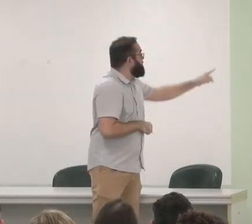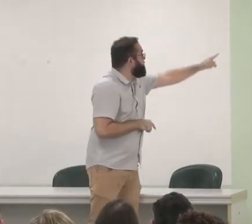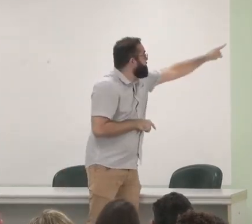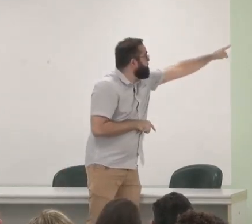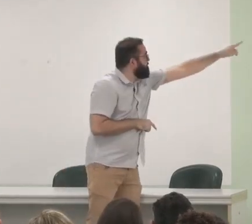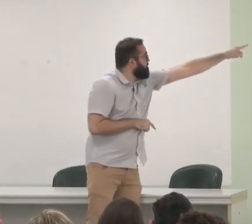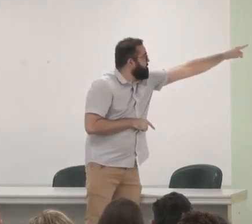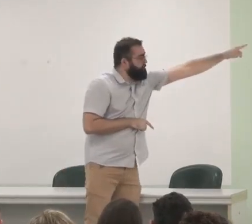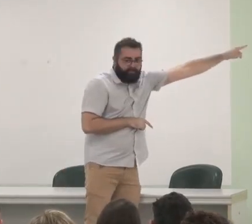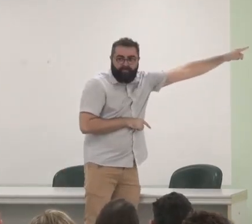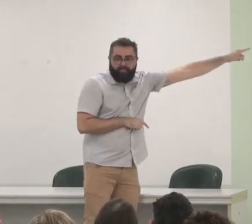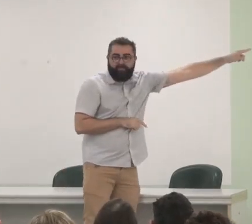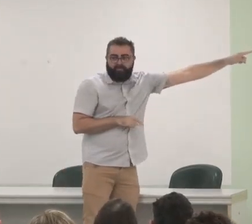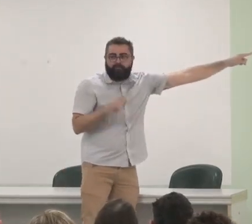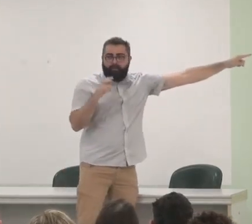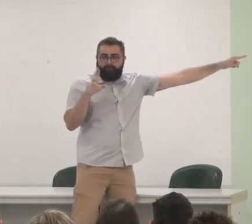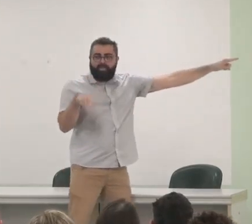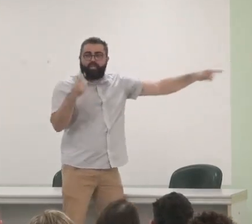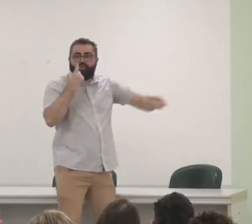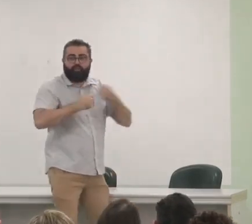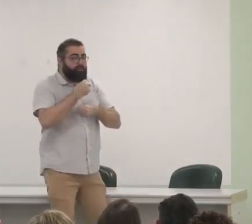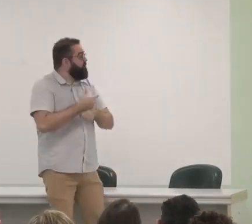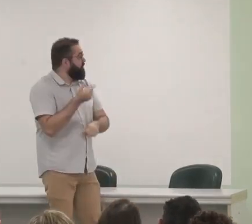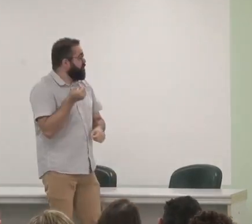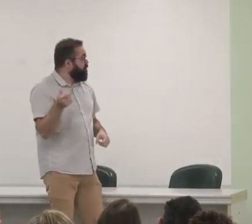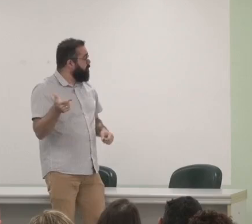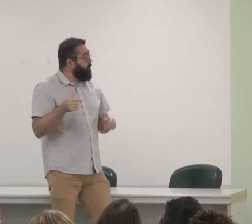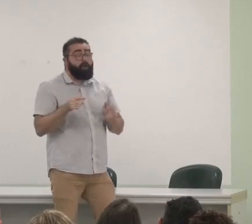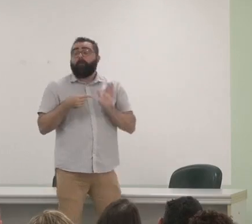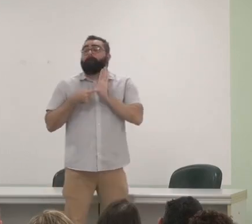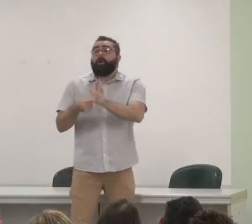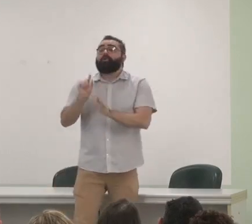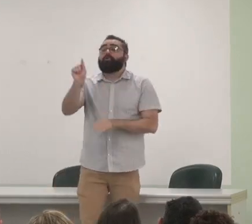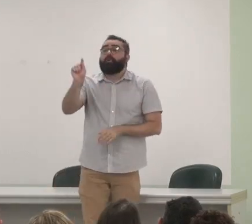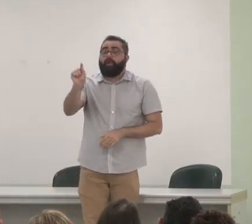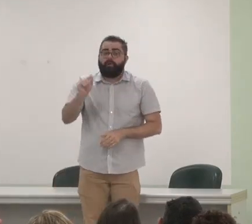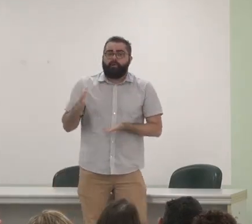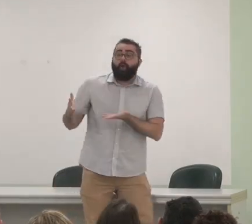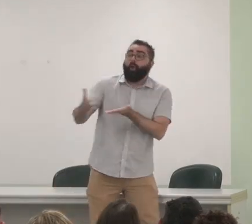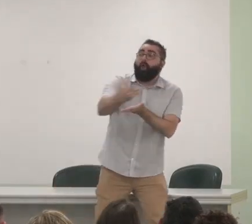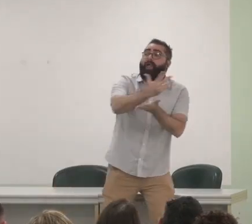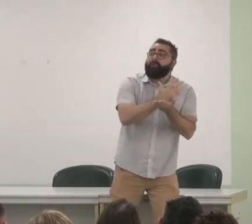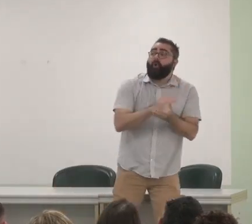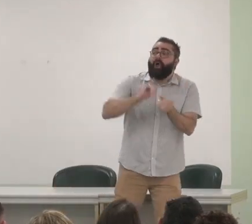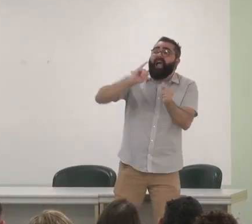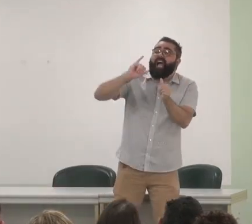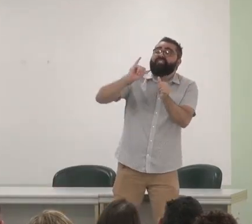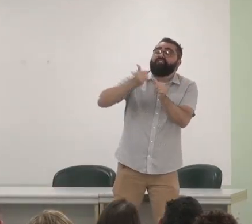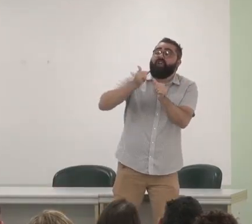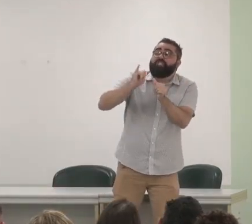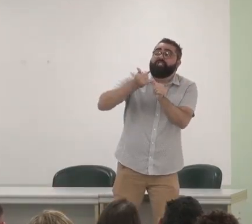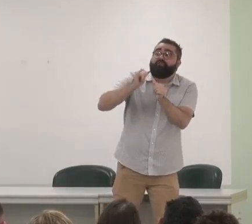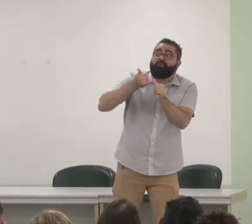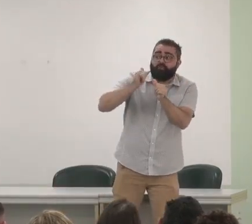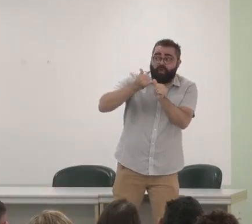essa pesquisa de Winter e Perman, de 2021, fala a respeito de simbolismo sonoro. Então,